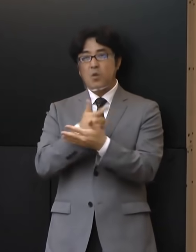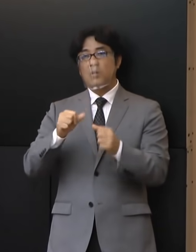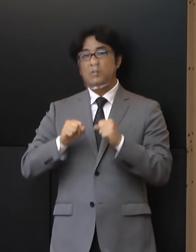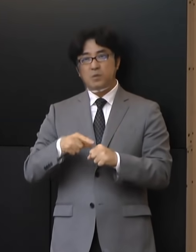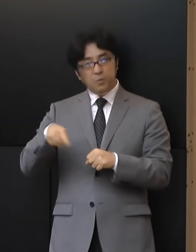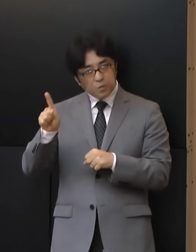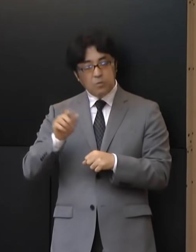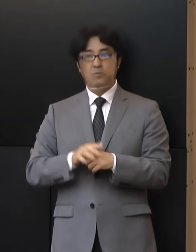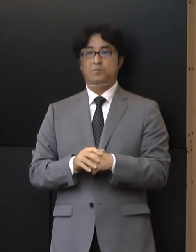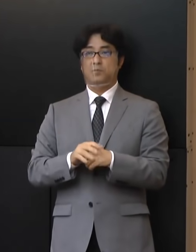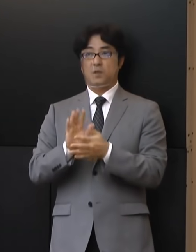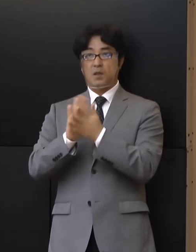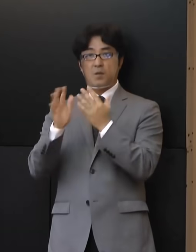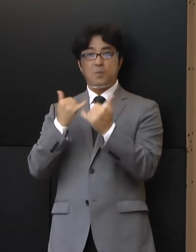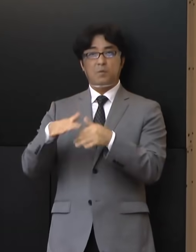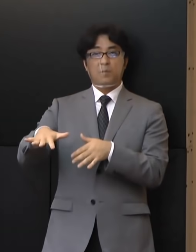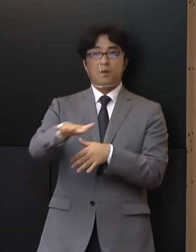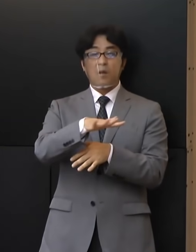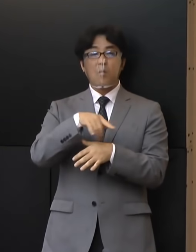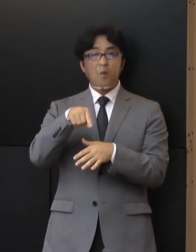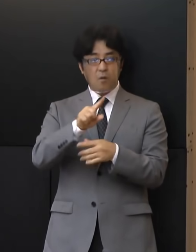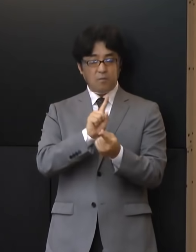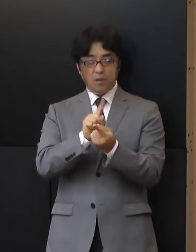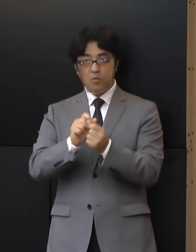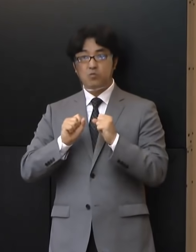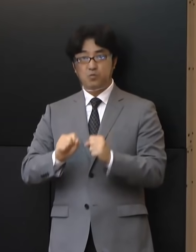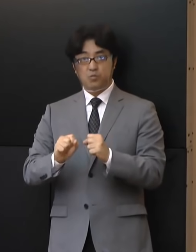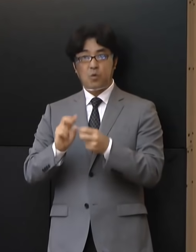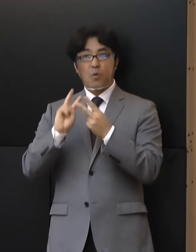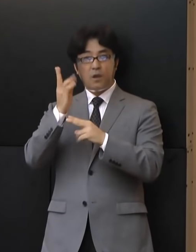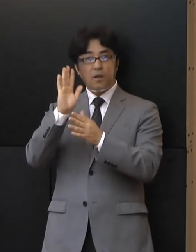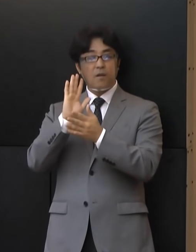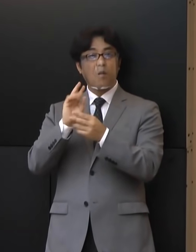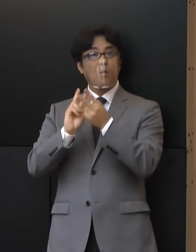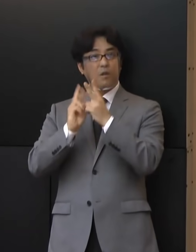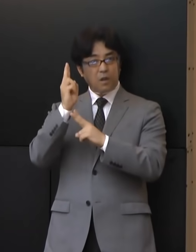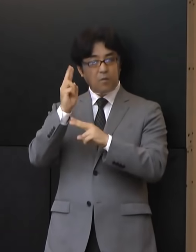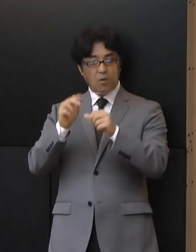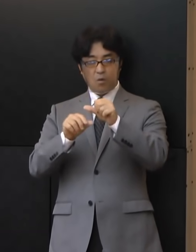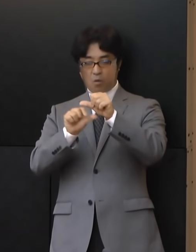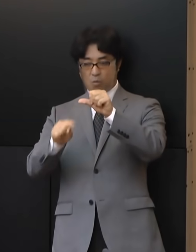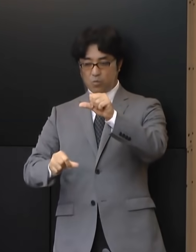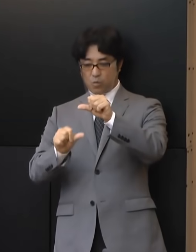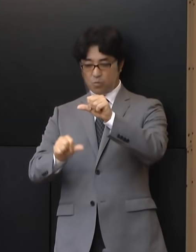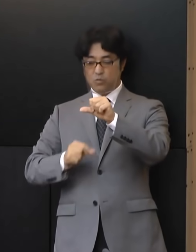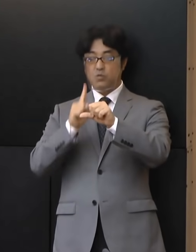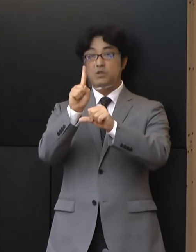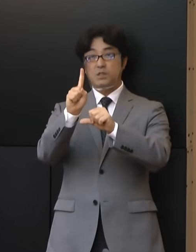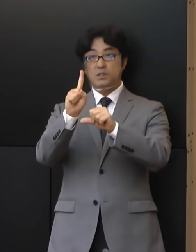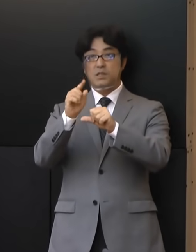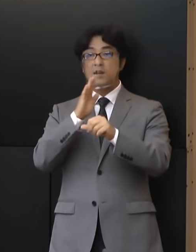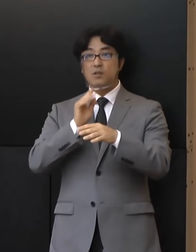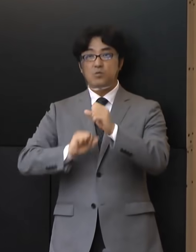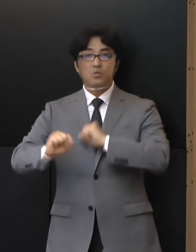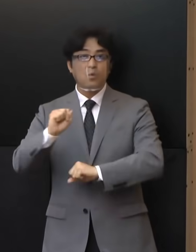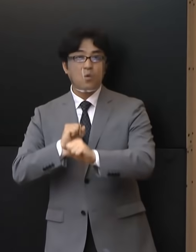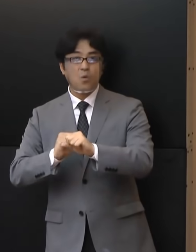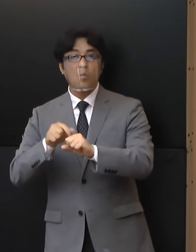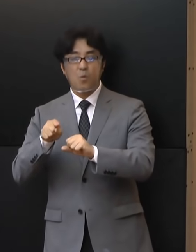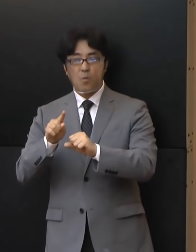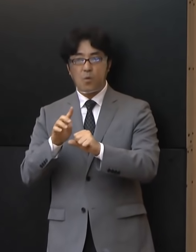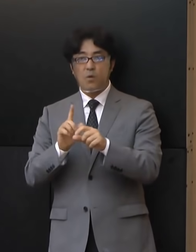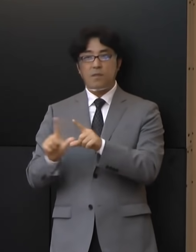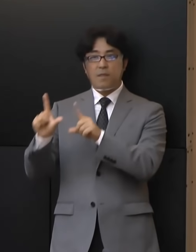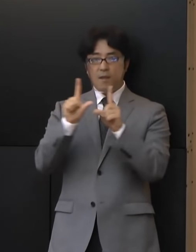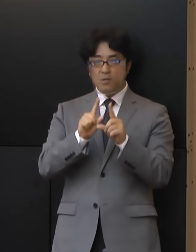民一人一人がこの感染症と向き合った沖縄5分の1アクションや、政府の提言する新たな生活様式